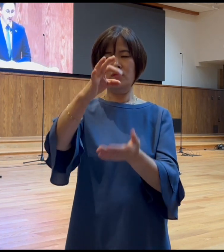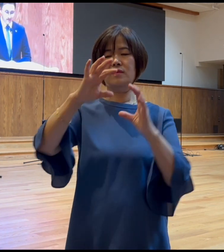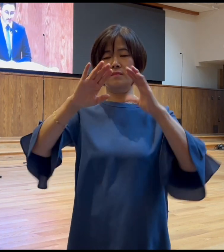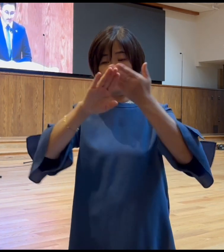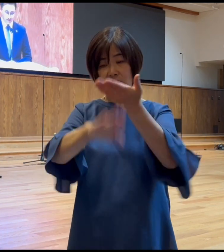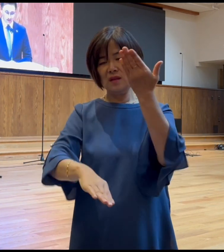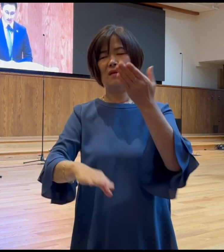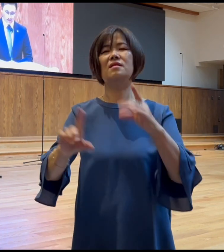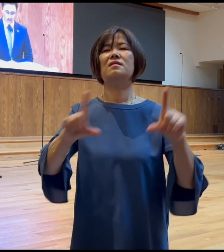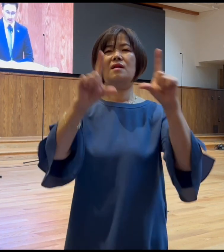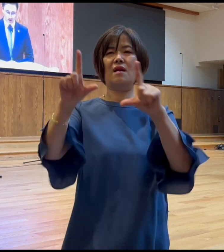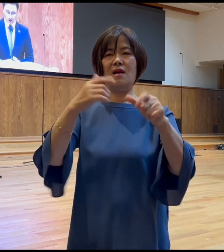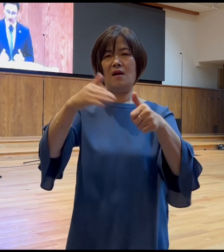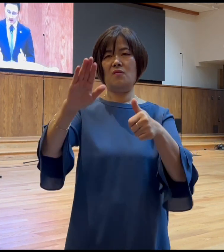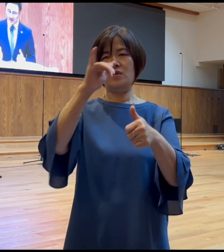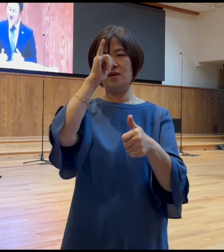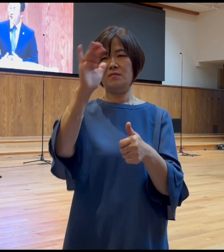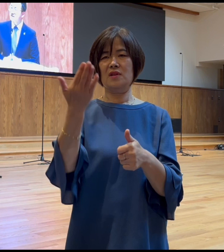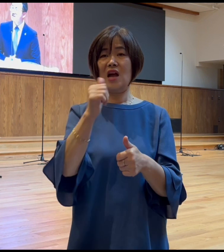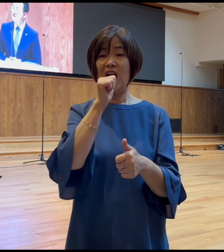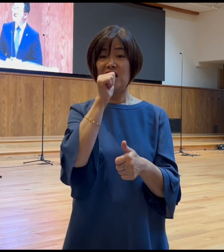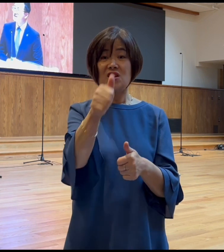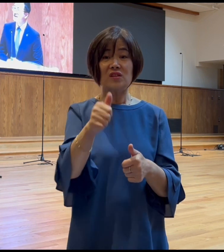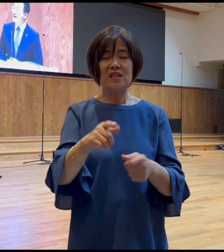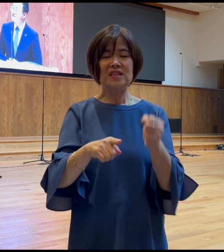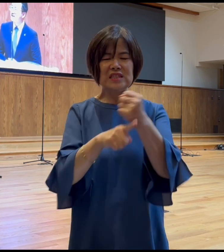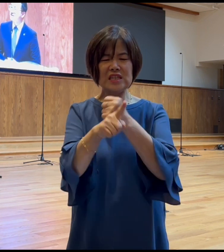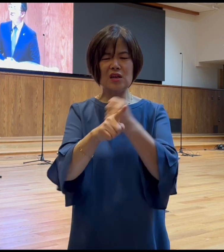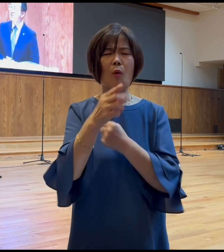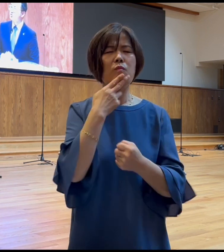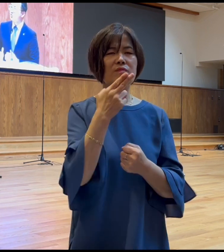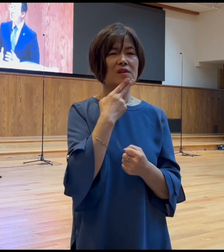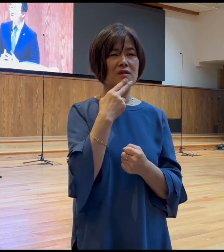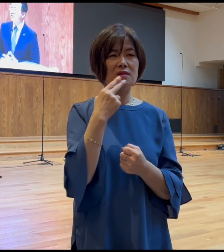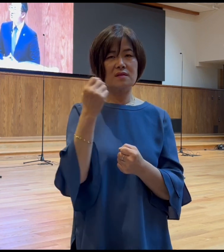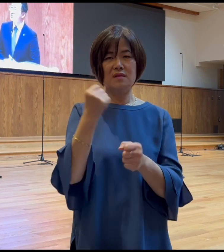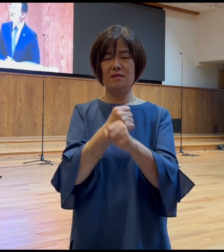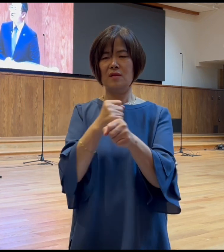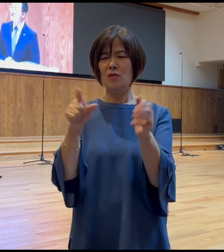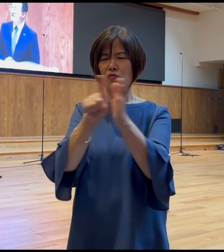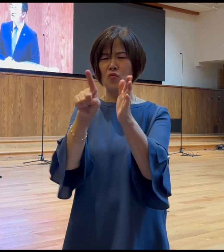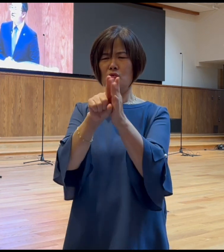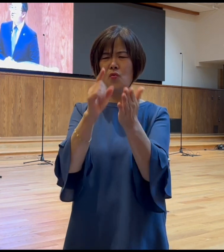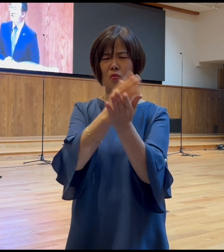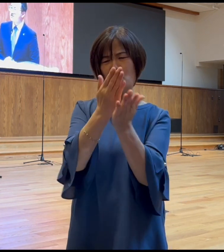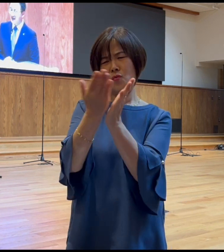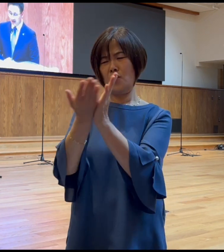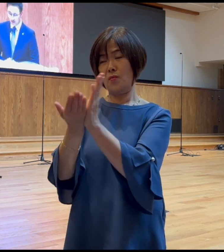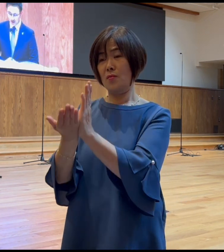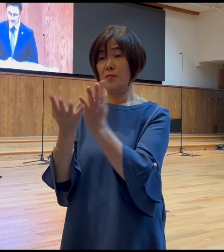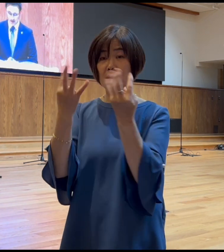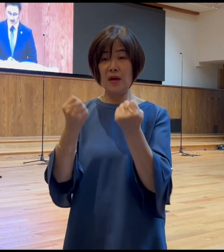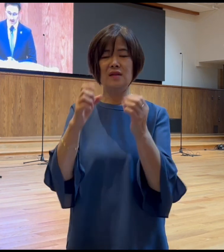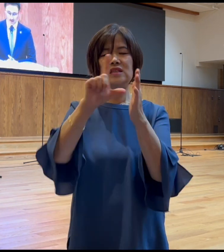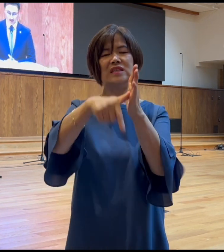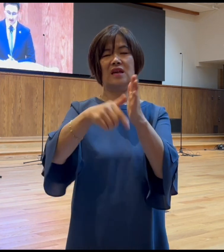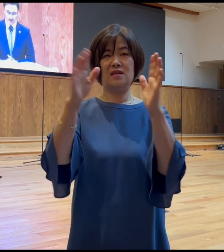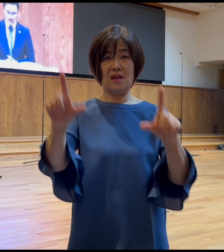있습니다. 절대 진리는 없다는 인식이 가득한 종교다원주의의 시대에 우리는 살아가고